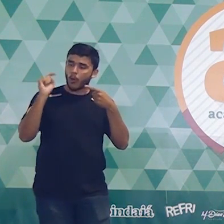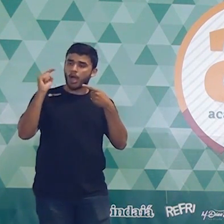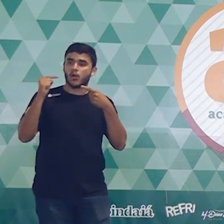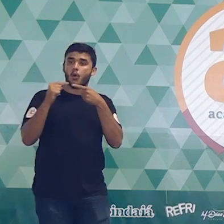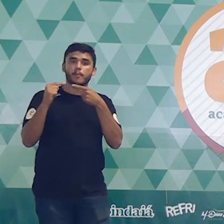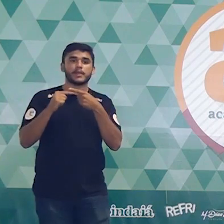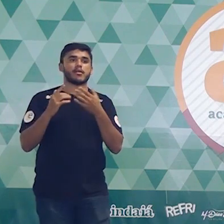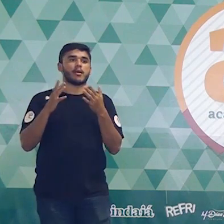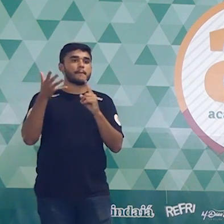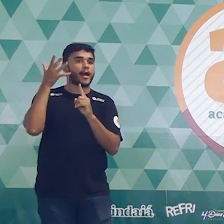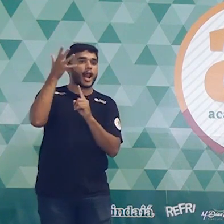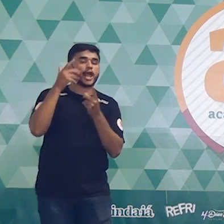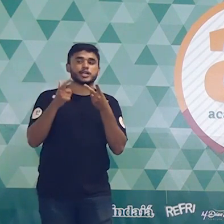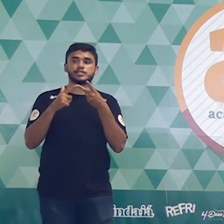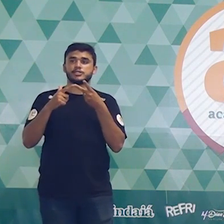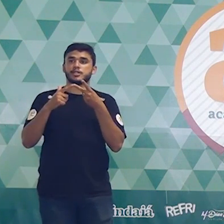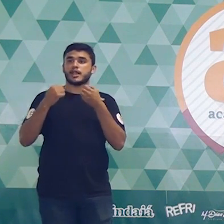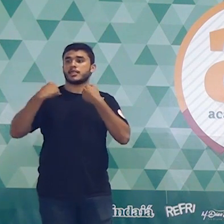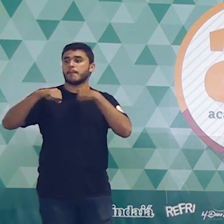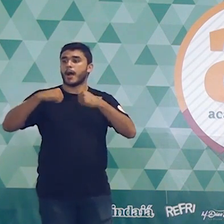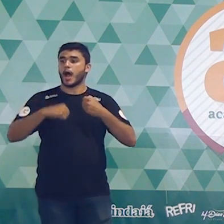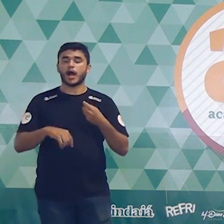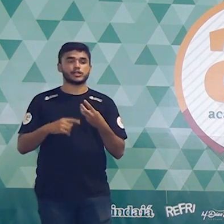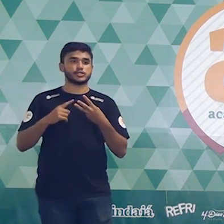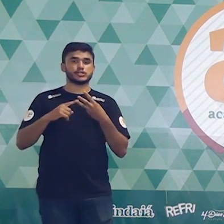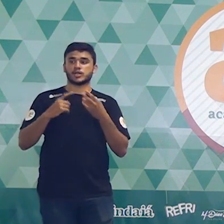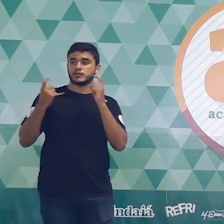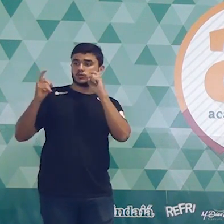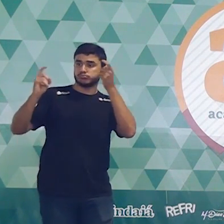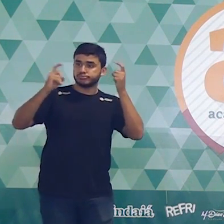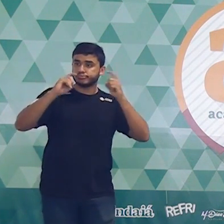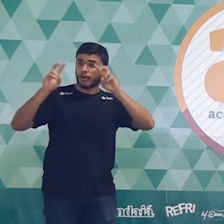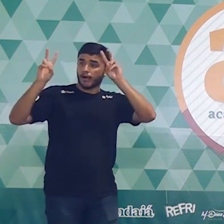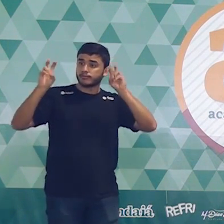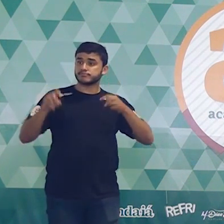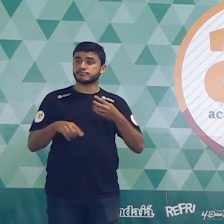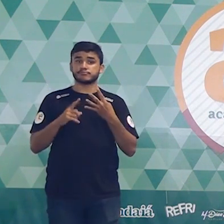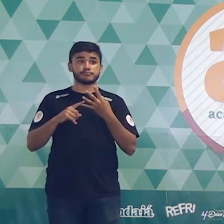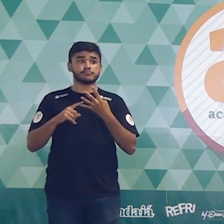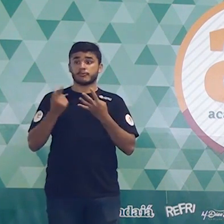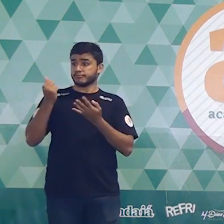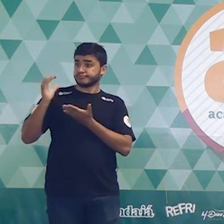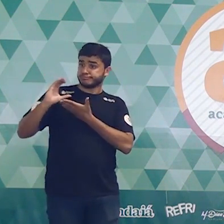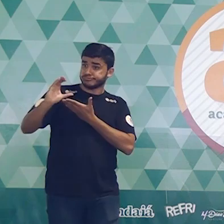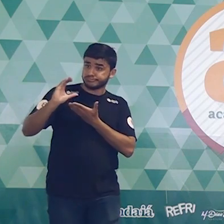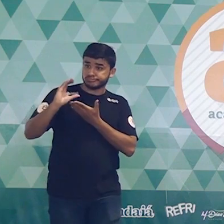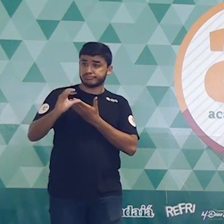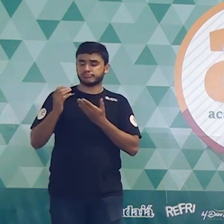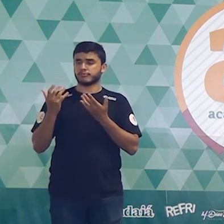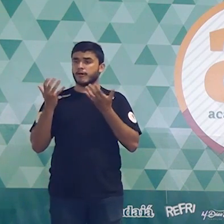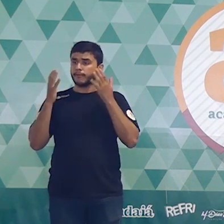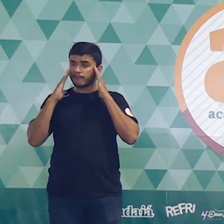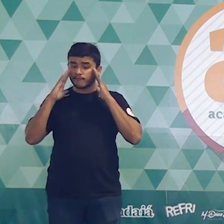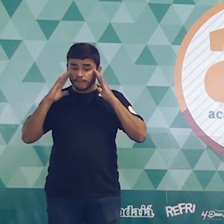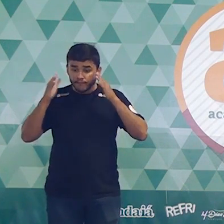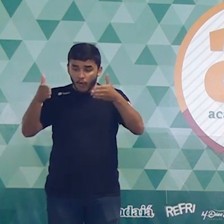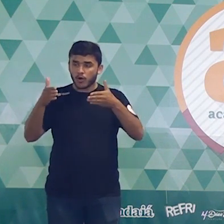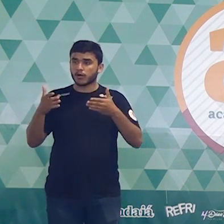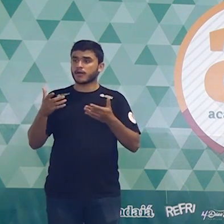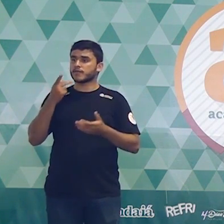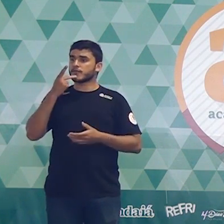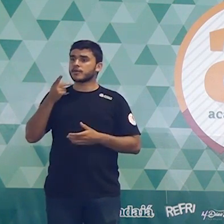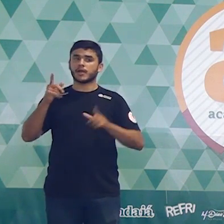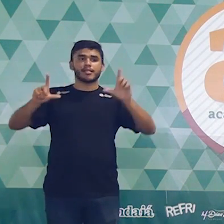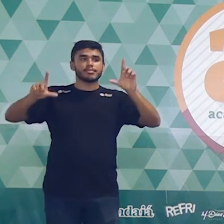Ação é debate, ação é discussão, ação é investimento, ação é reportagem